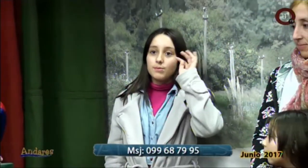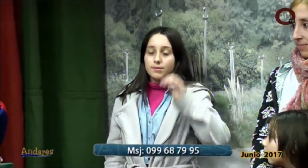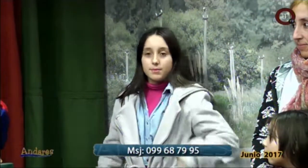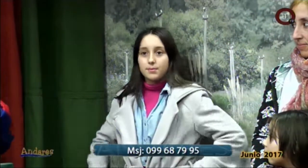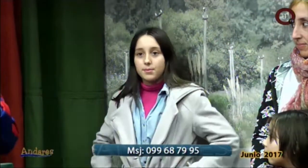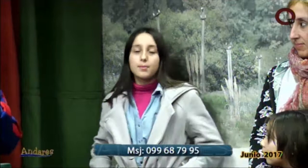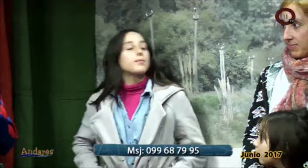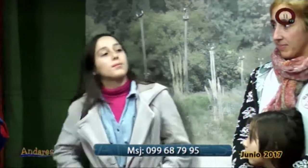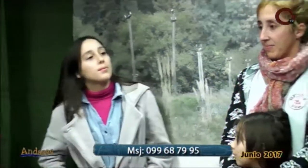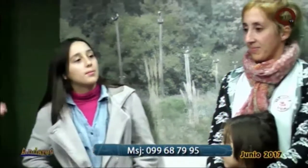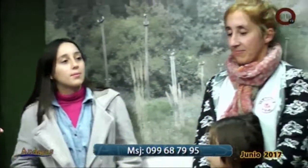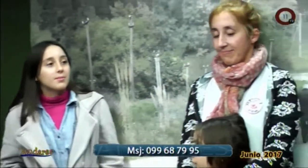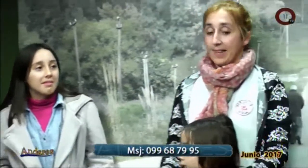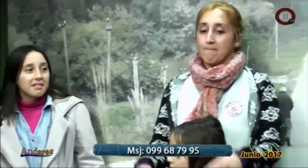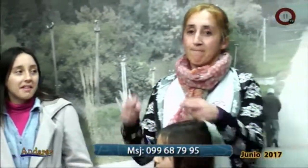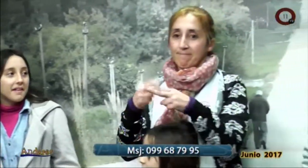Muy bien